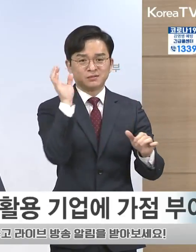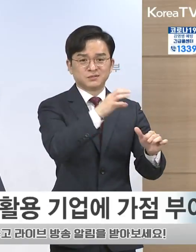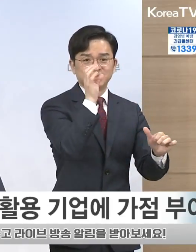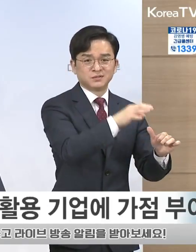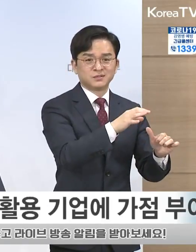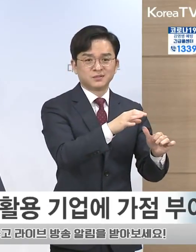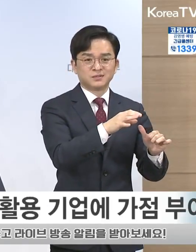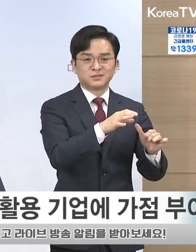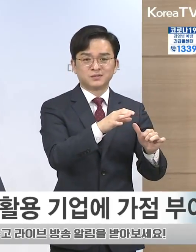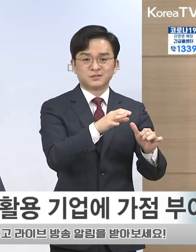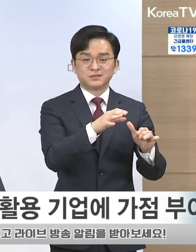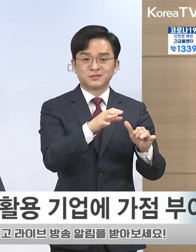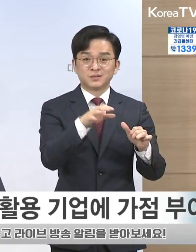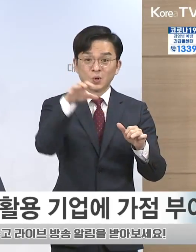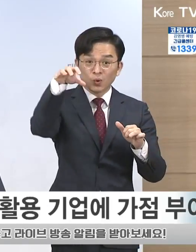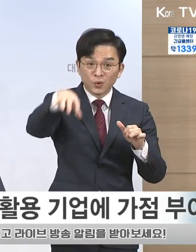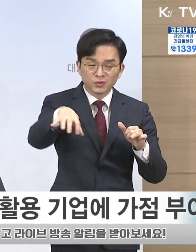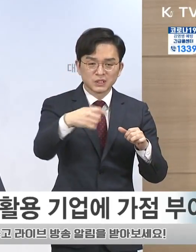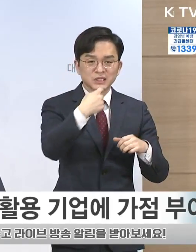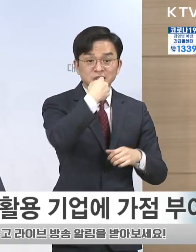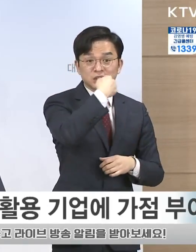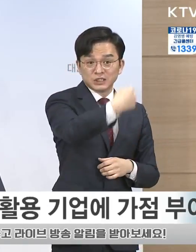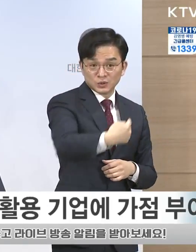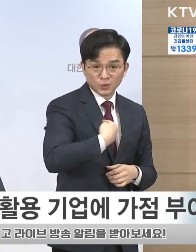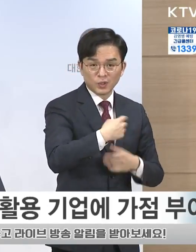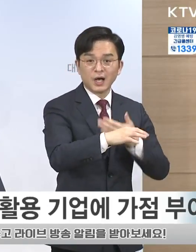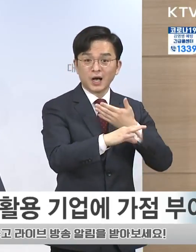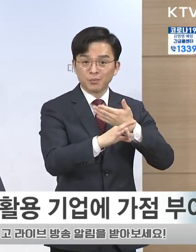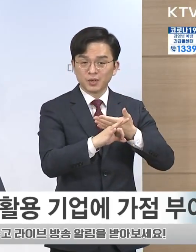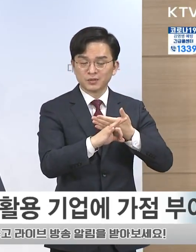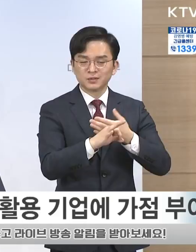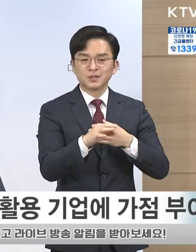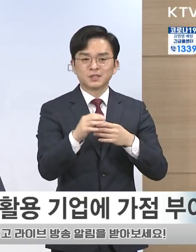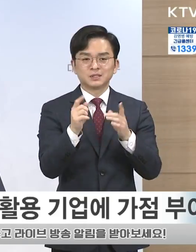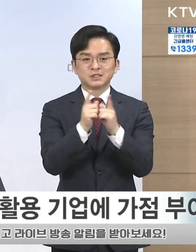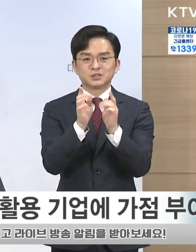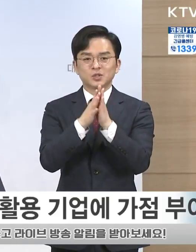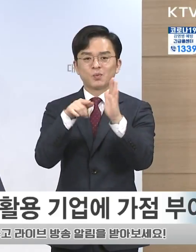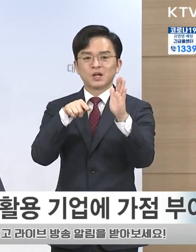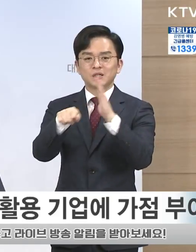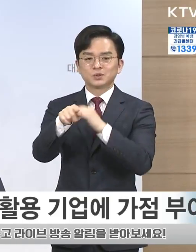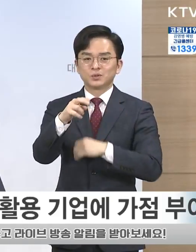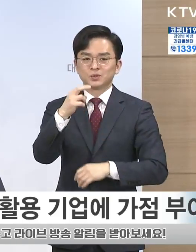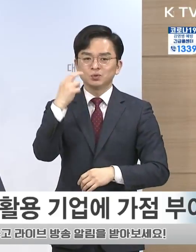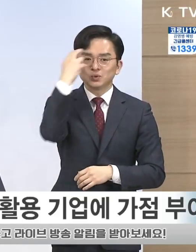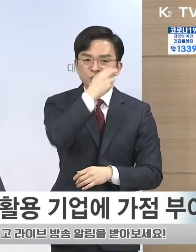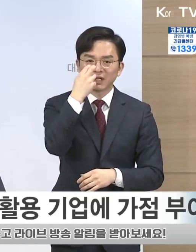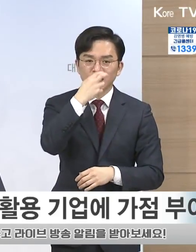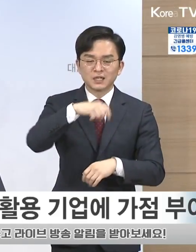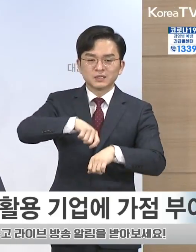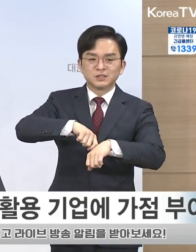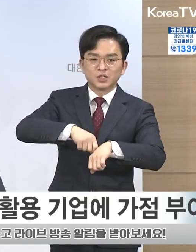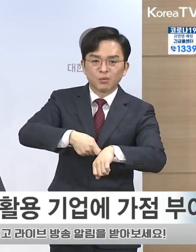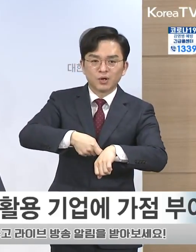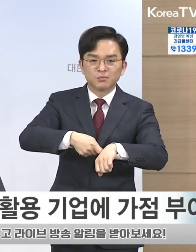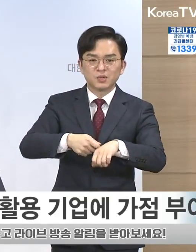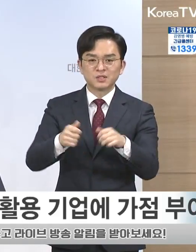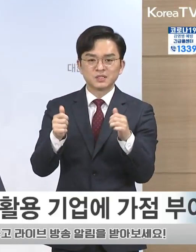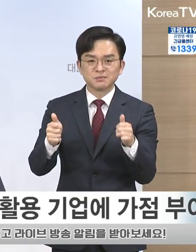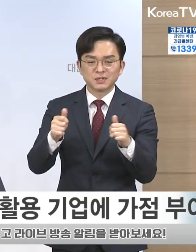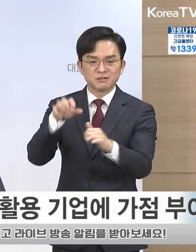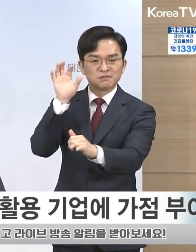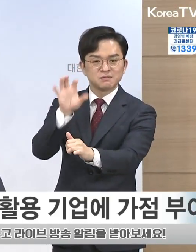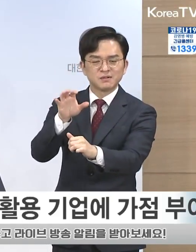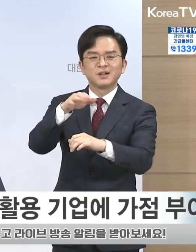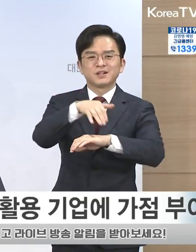일이 없도록 익명신고제를 운영하여 현장 지도와 시정조치도 적극적으로 할